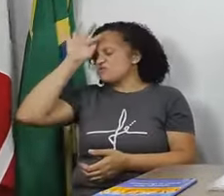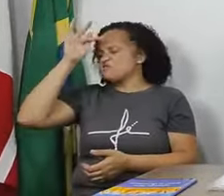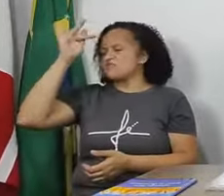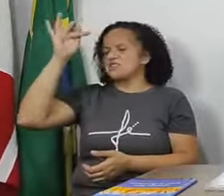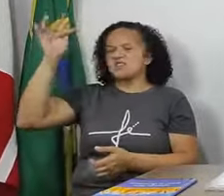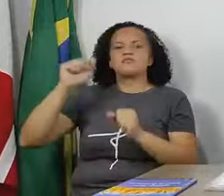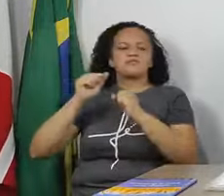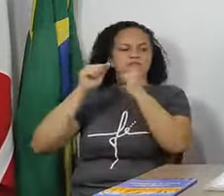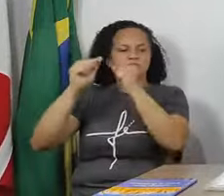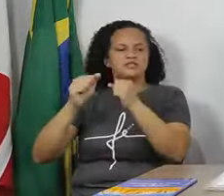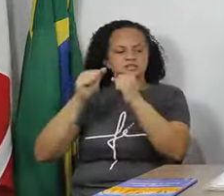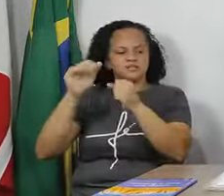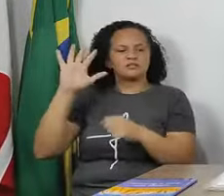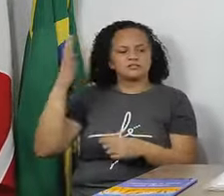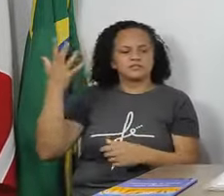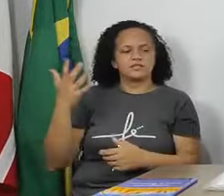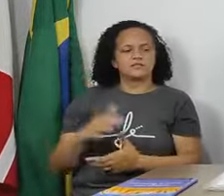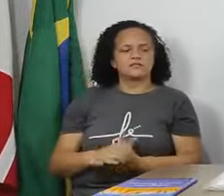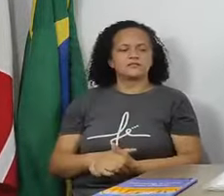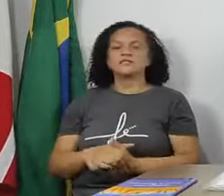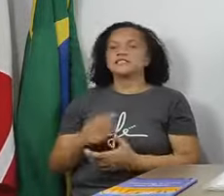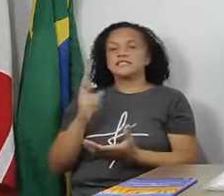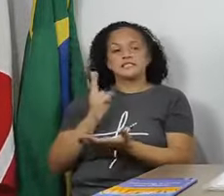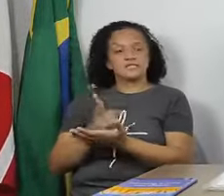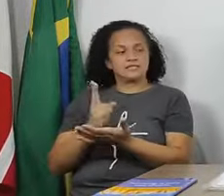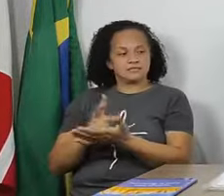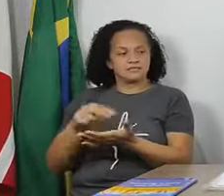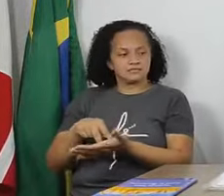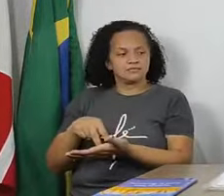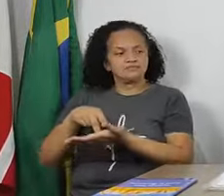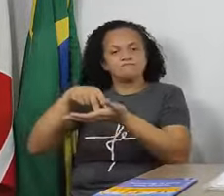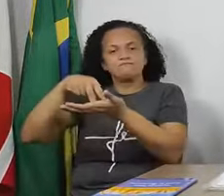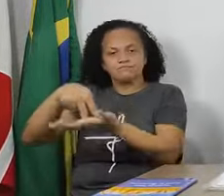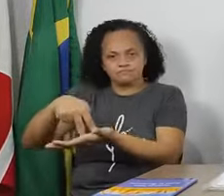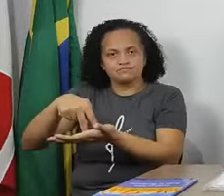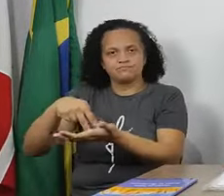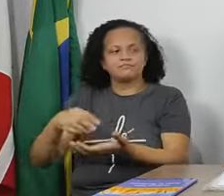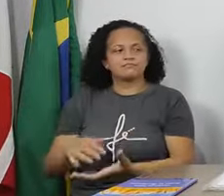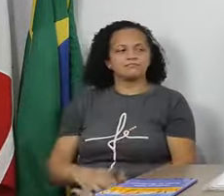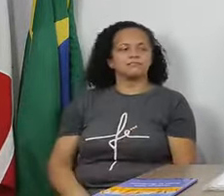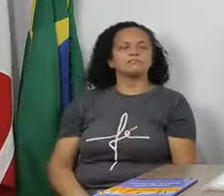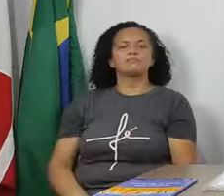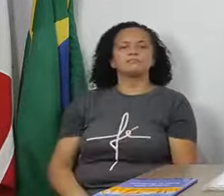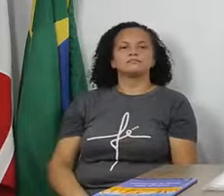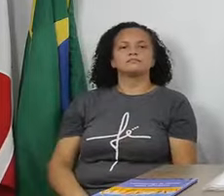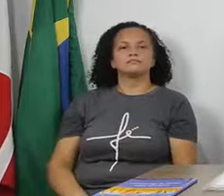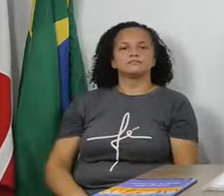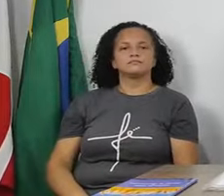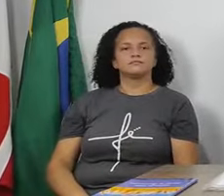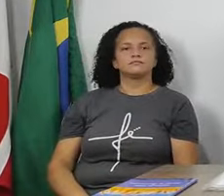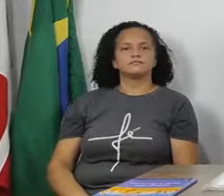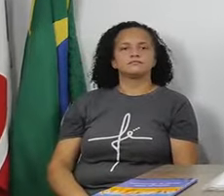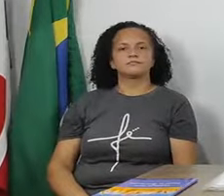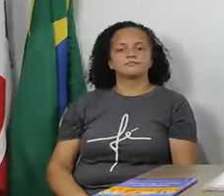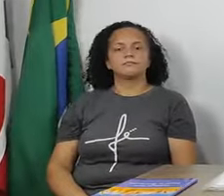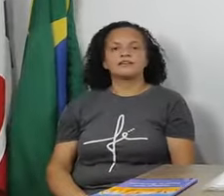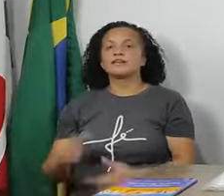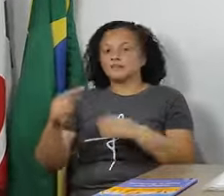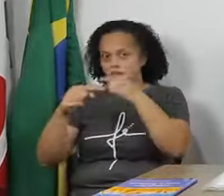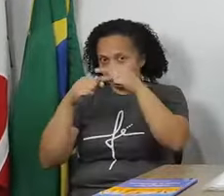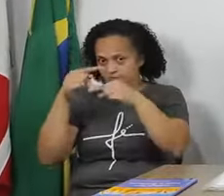cumprir. Ele perseverou nessas práticas, e ao final de 1 ano,